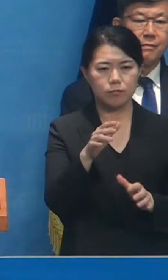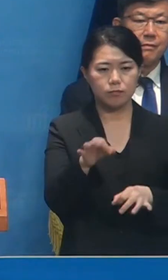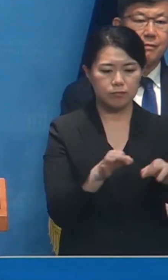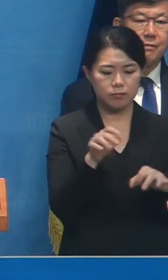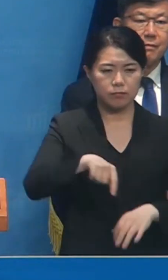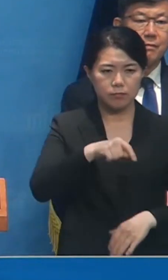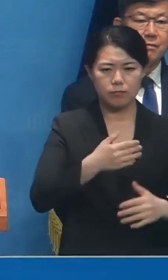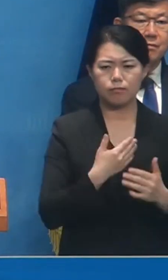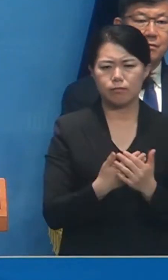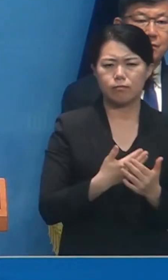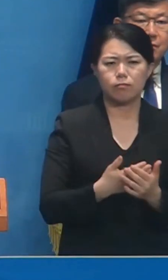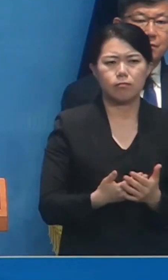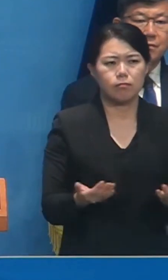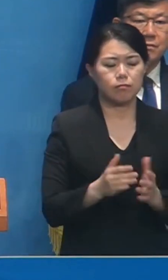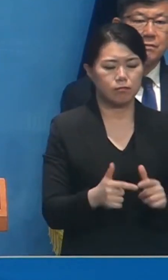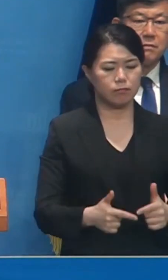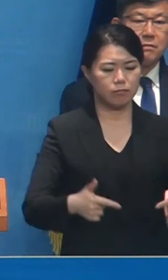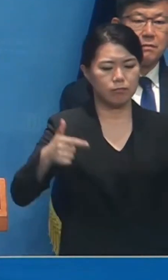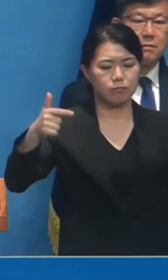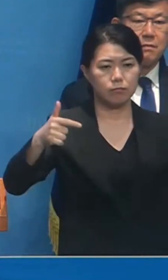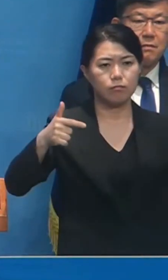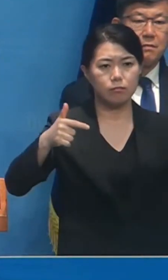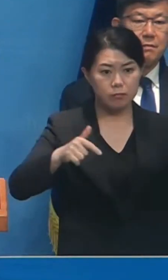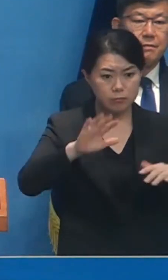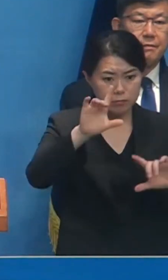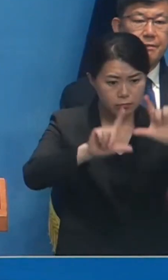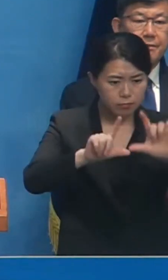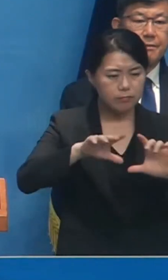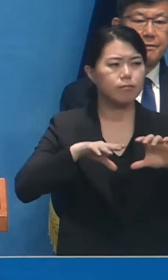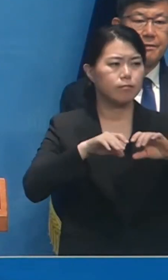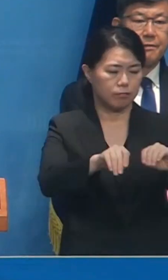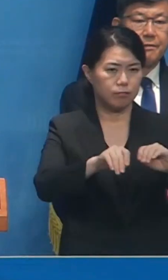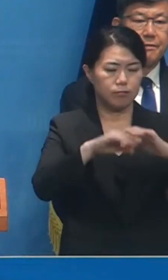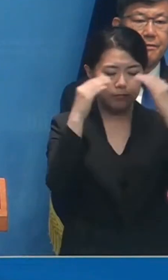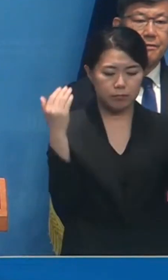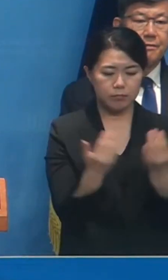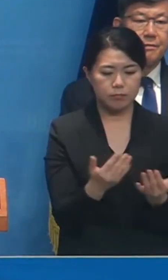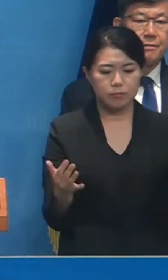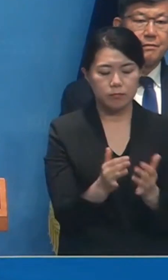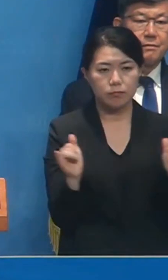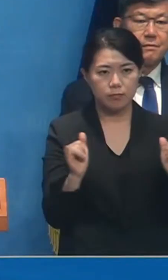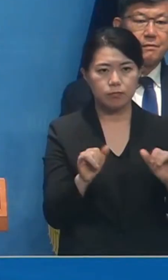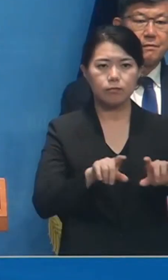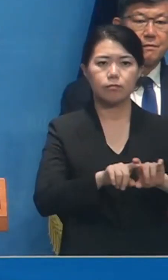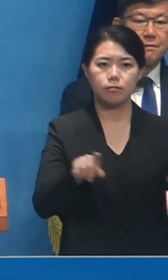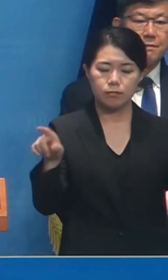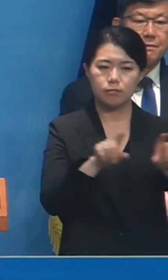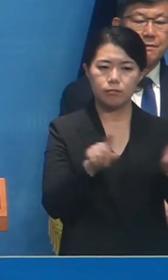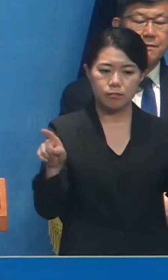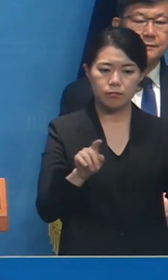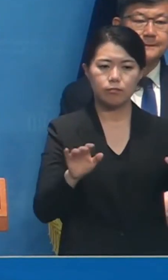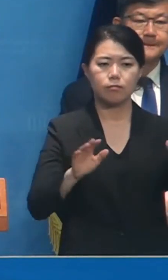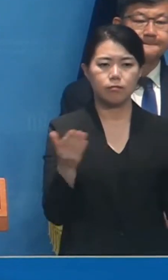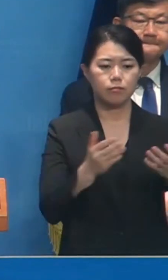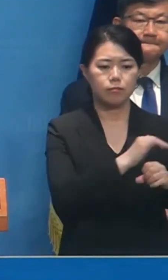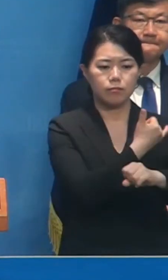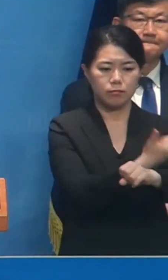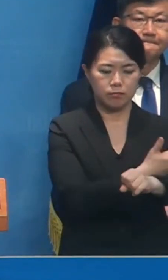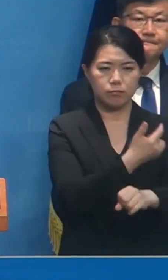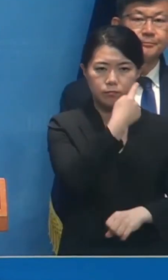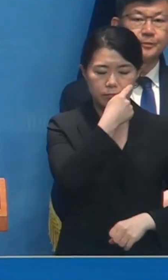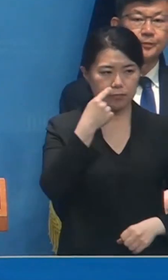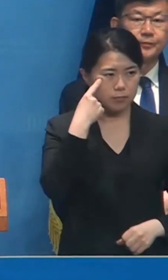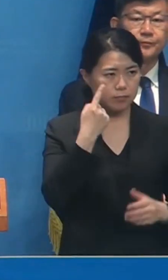속에서 불안정 노동이 확산되는 현실을 멈추고 모든 노동자에게 보편적 노동 인권을 보장하자